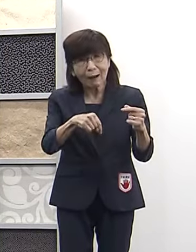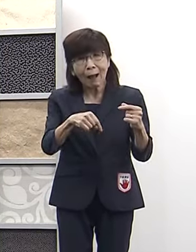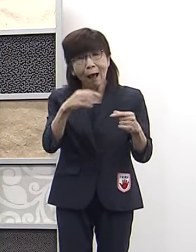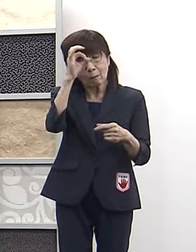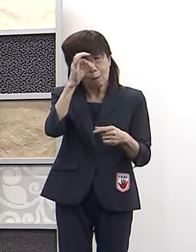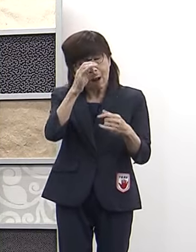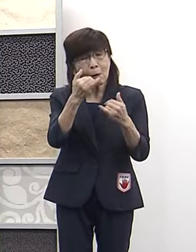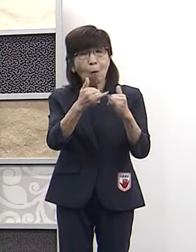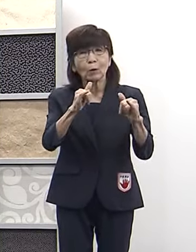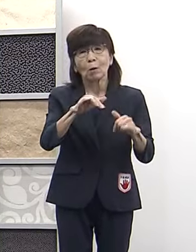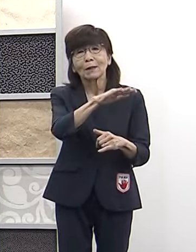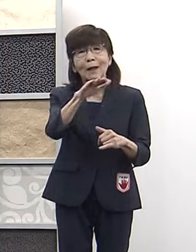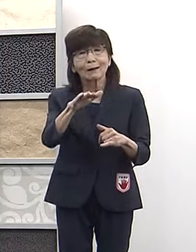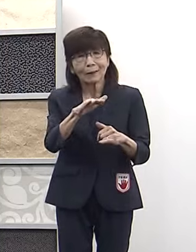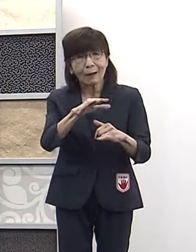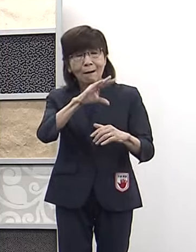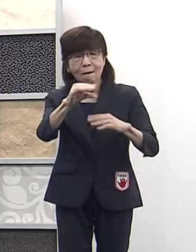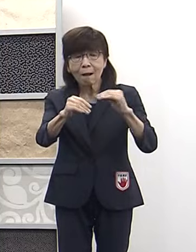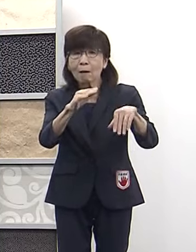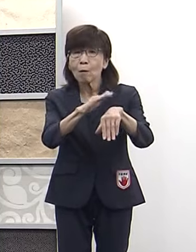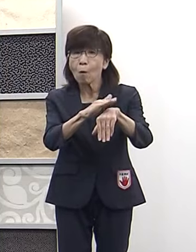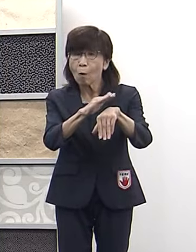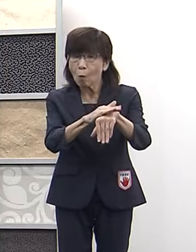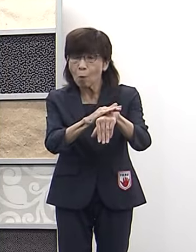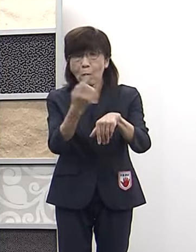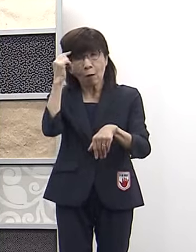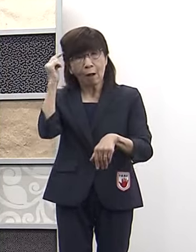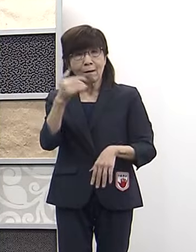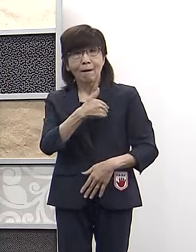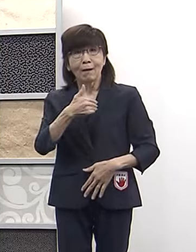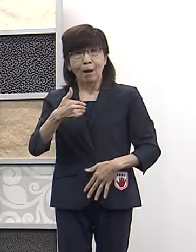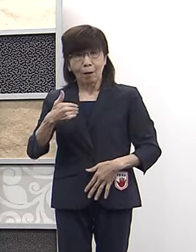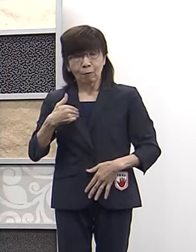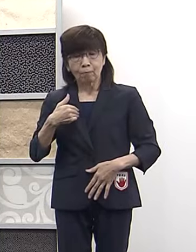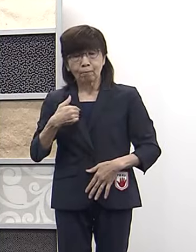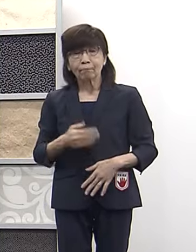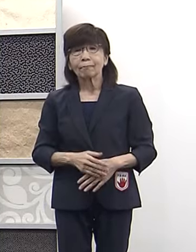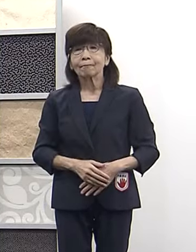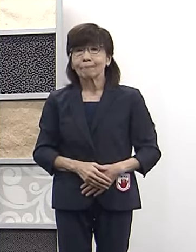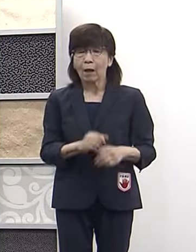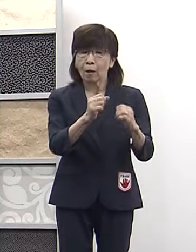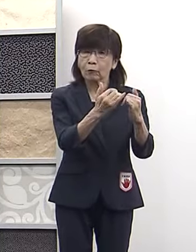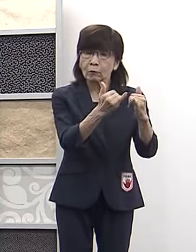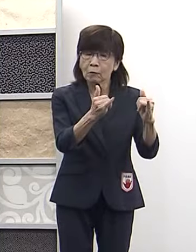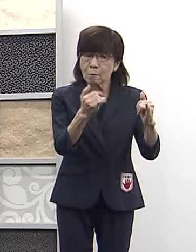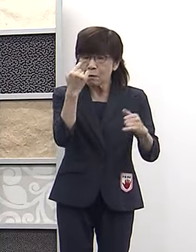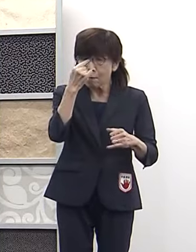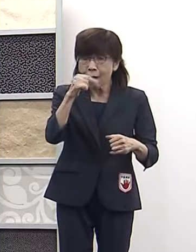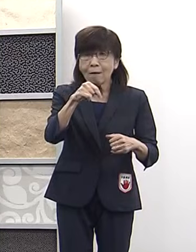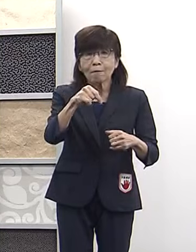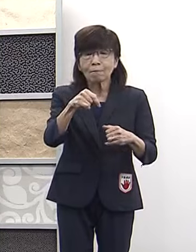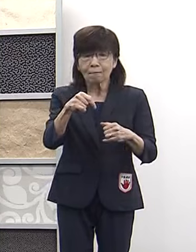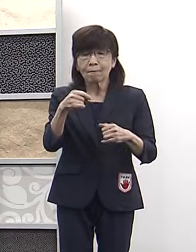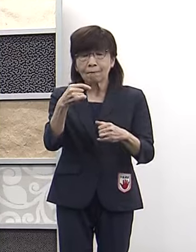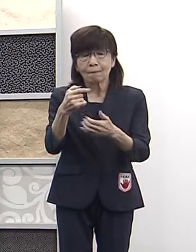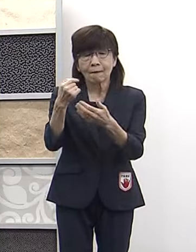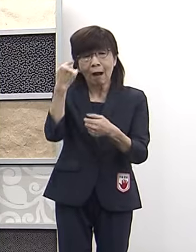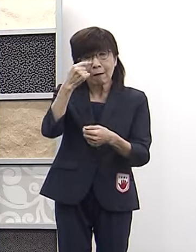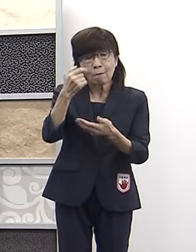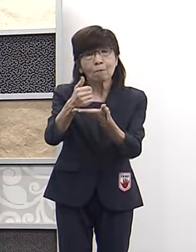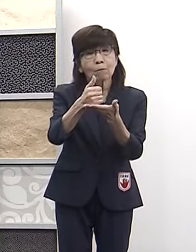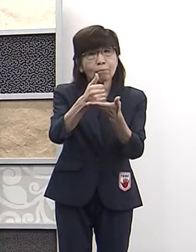。応急対応におきましては、住民と観光客、日本人と外国人に差別があ